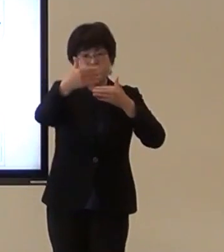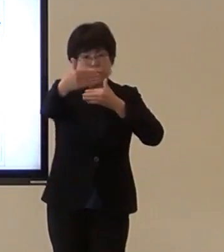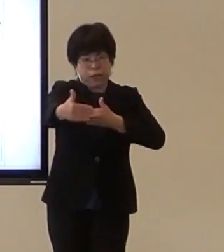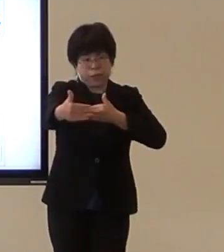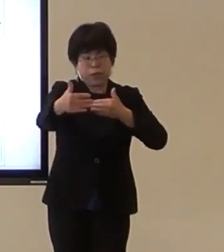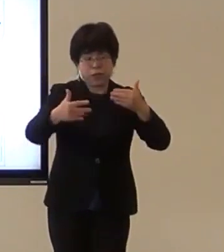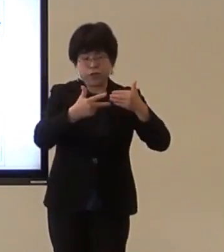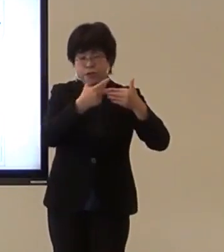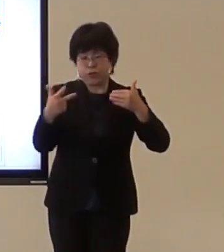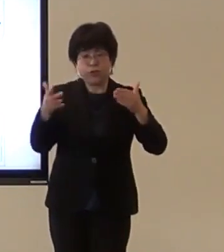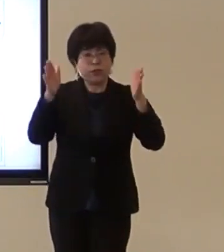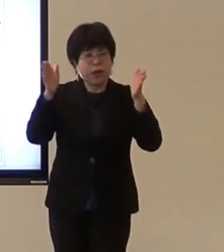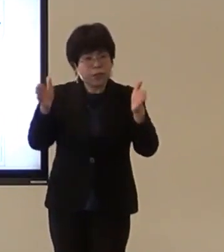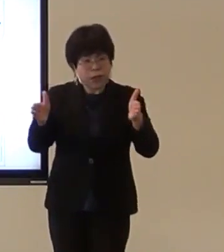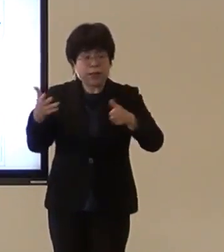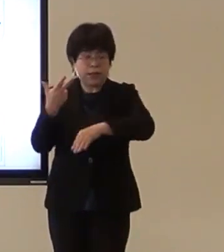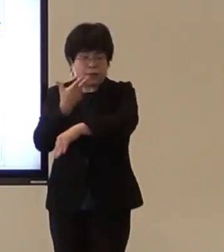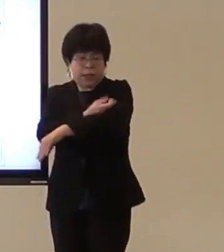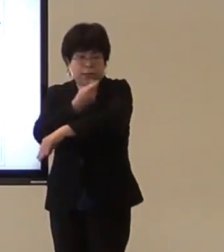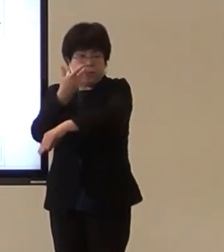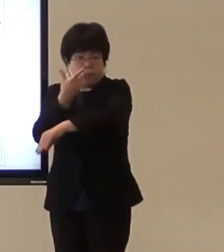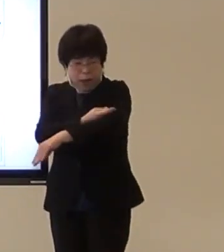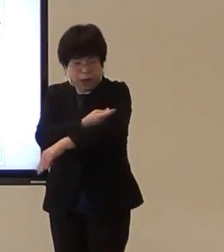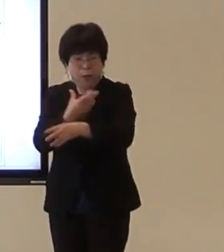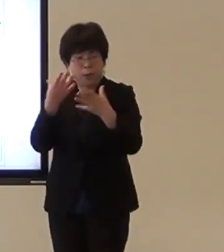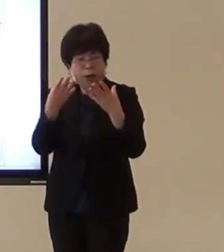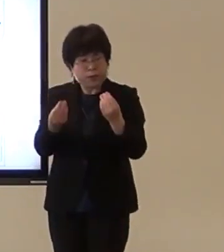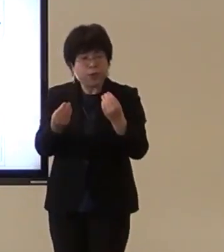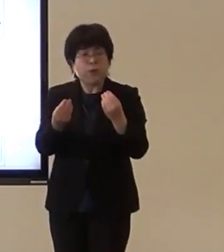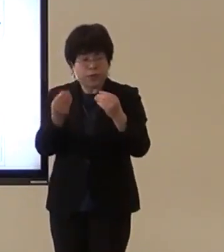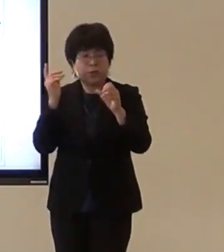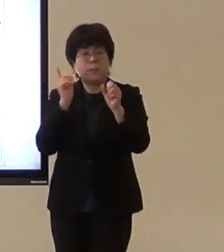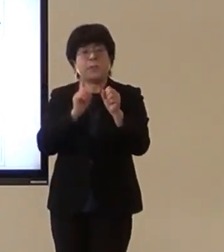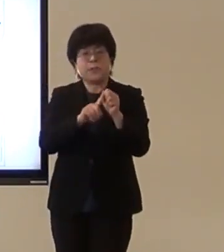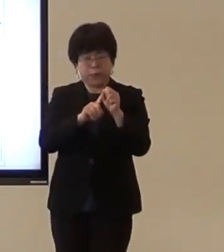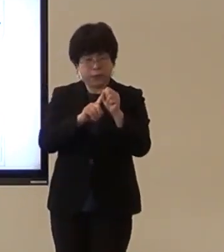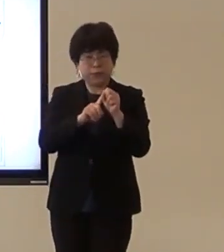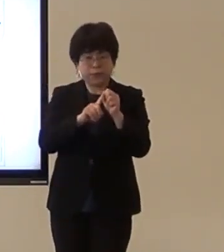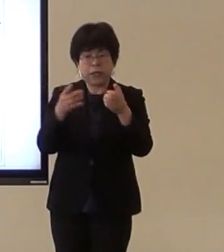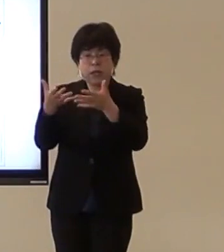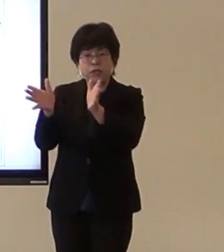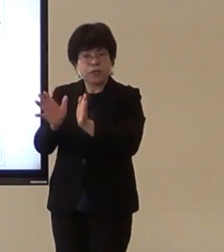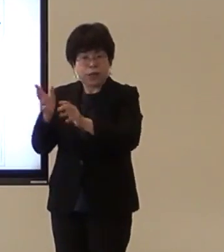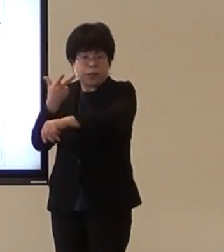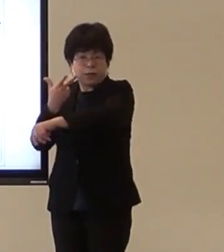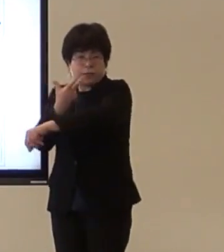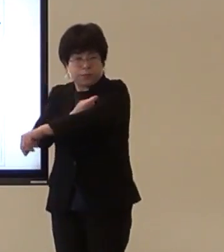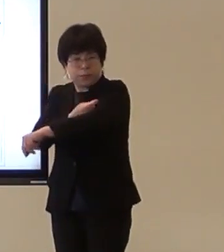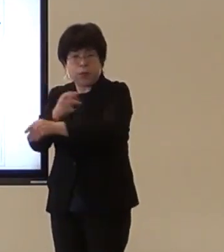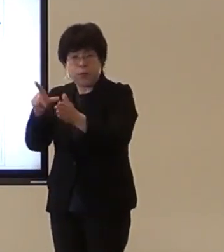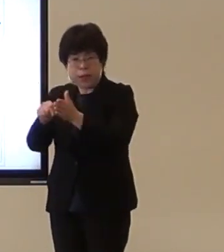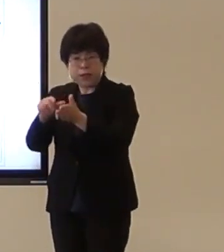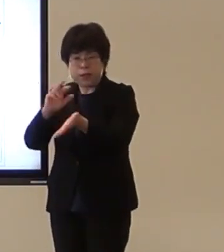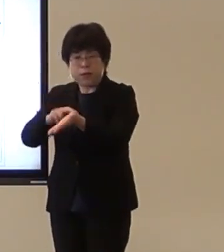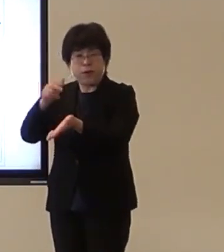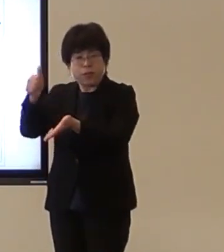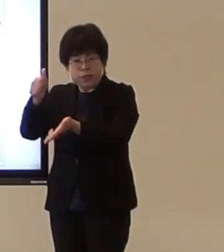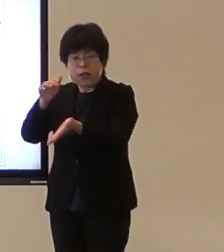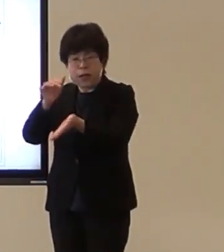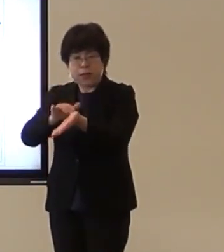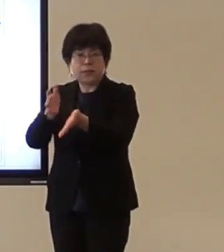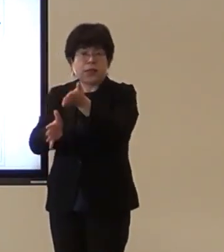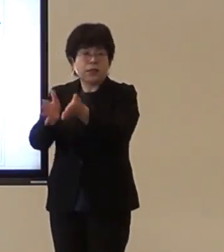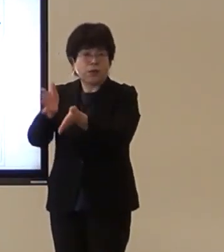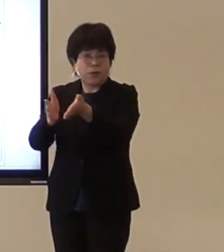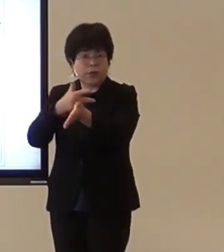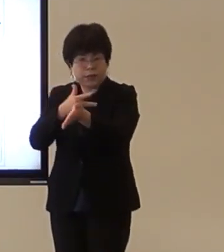よう最大限取り組んでまいります。なお集団接種における医師や看護師の確保につきましては、甲府市医